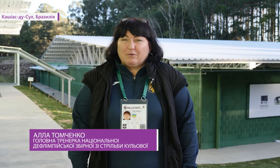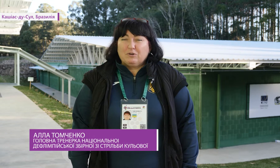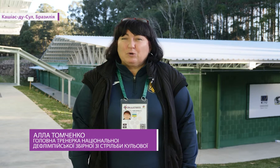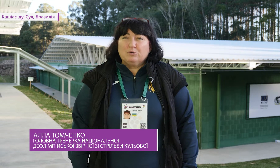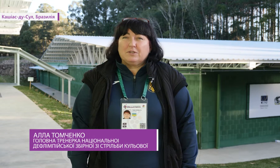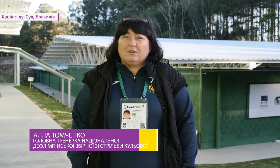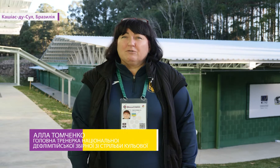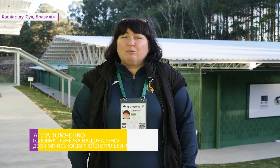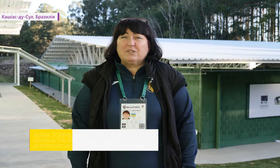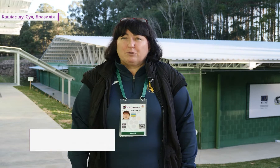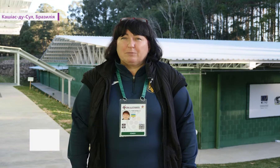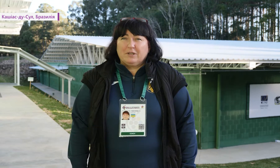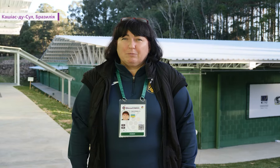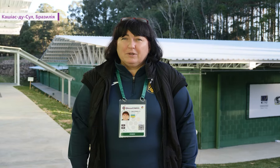Ця вправа виконується 2 спортсменами